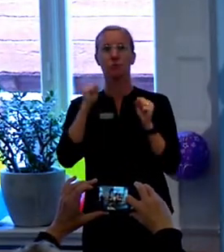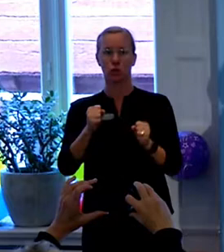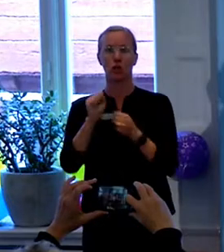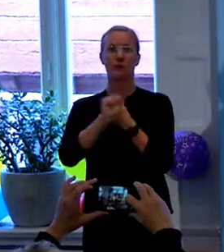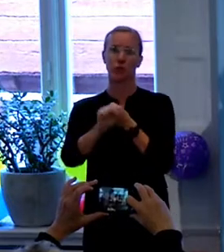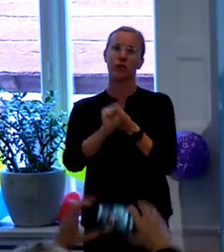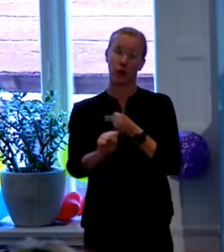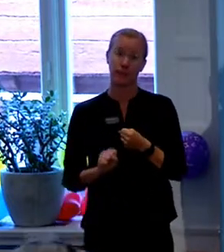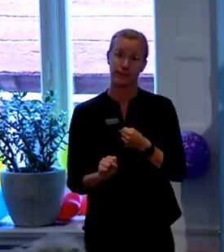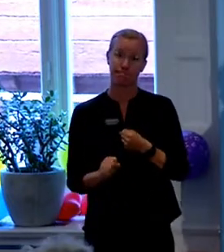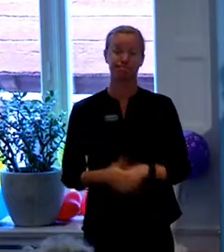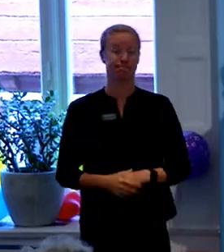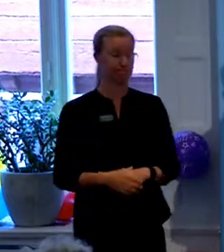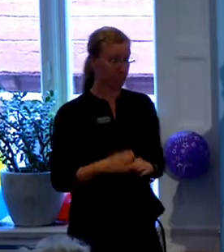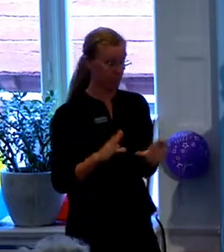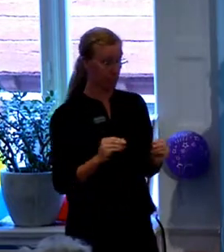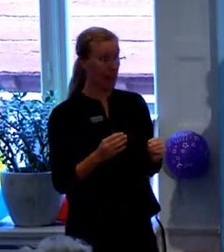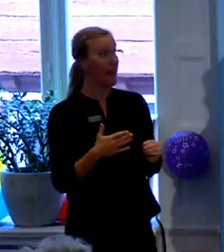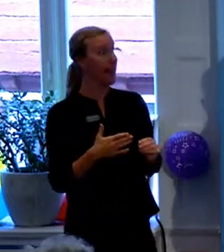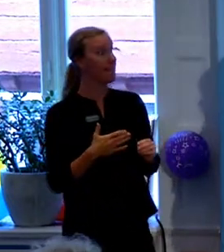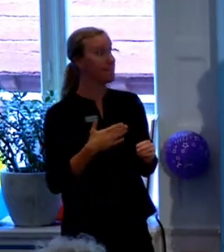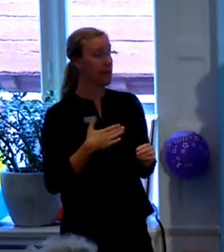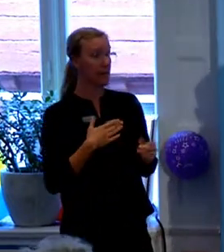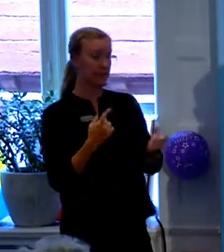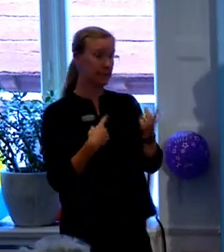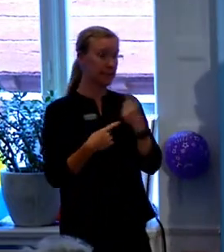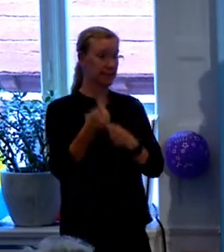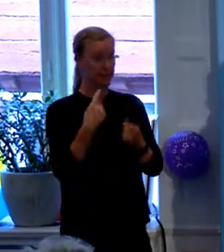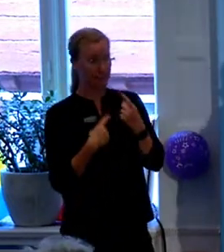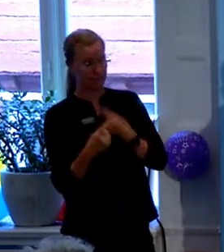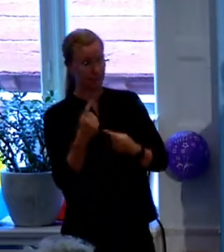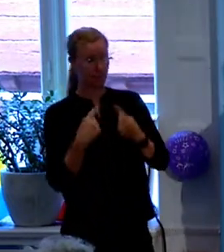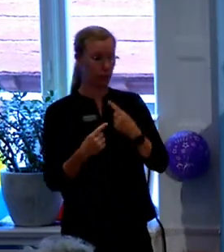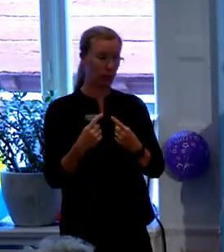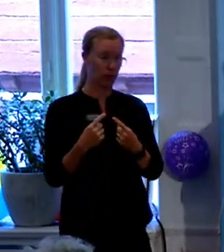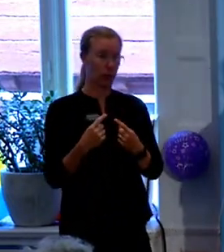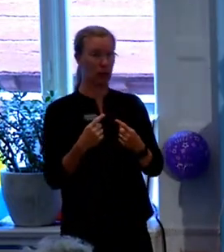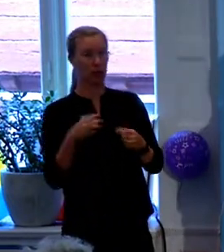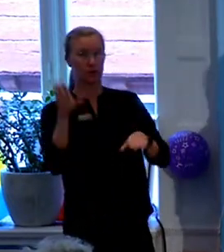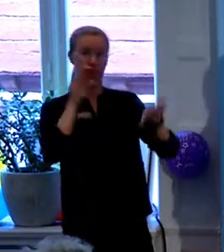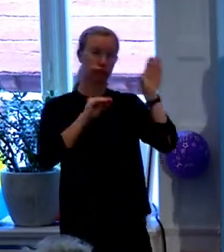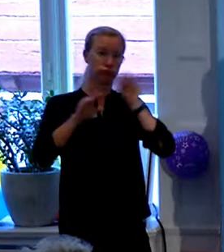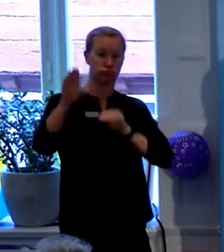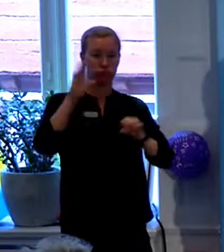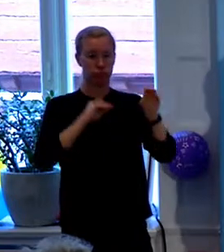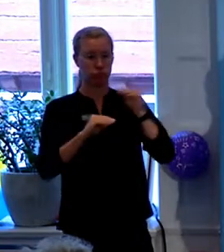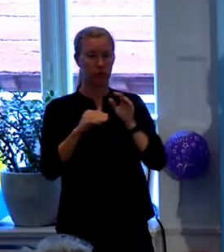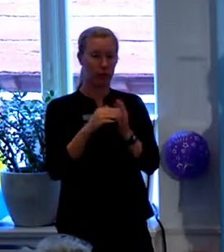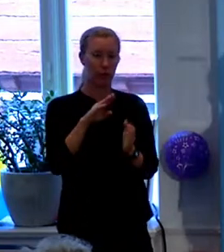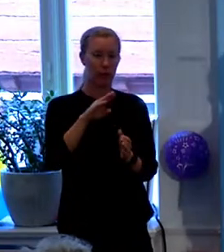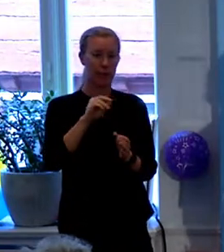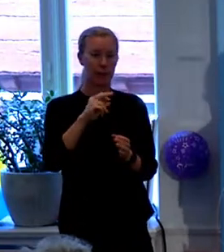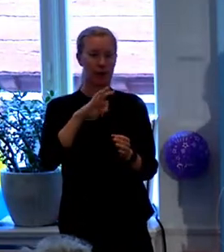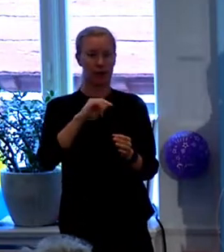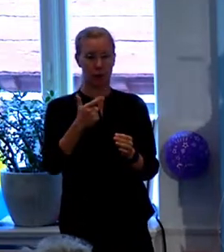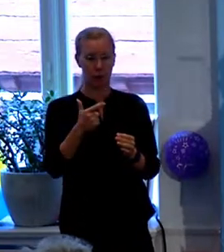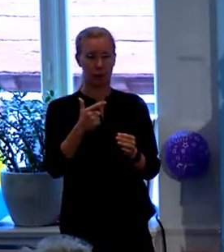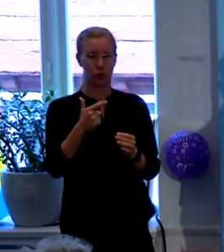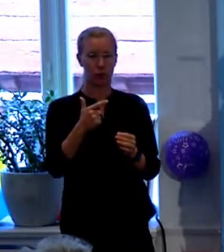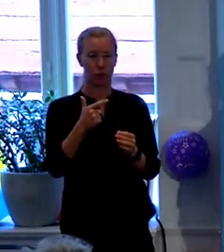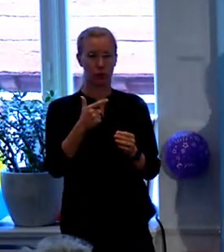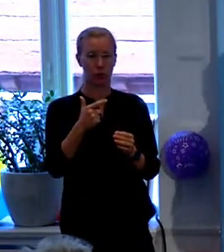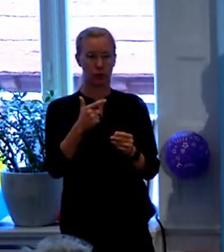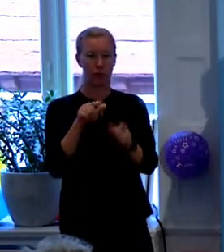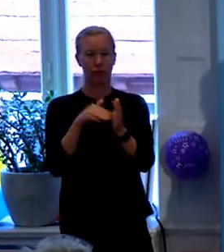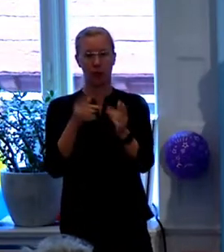försvaras. Efter mina samtal och input från till exempel Margot Olsson i Malmö stad, var är